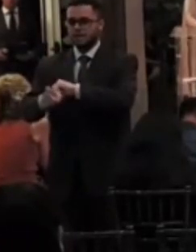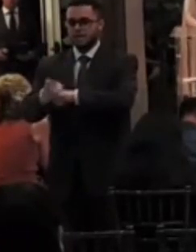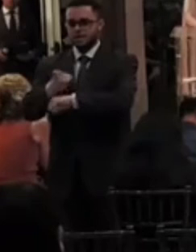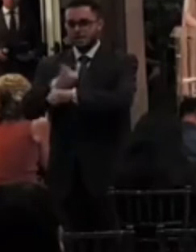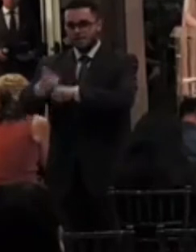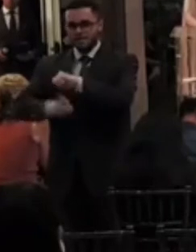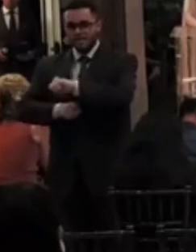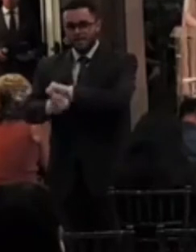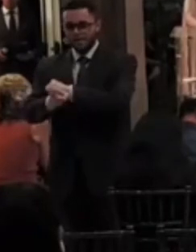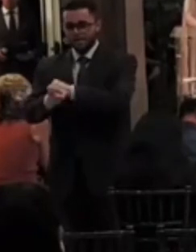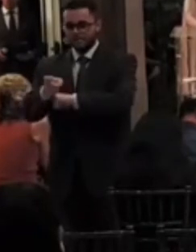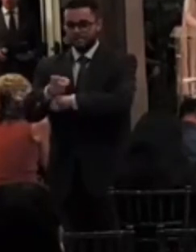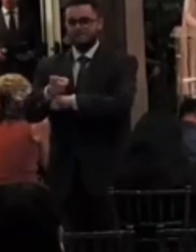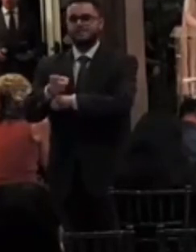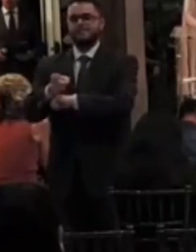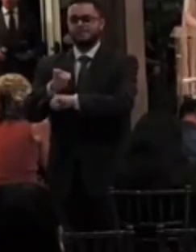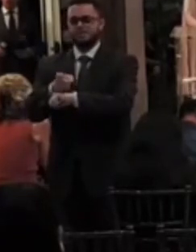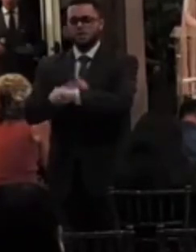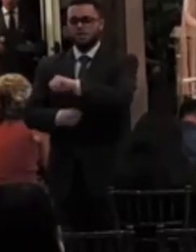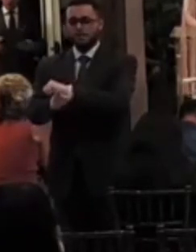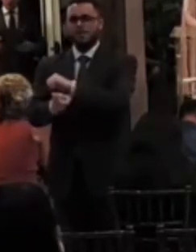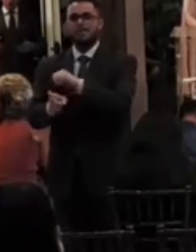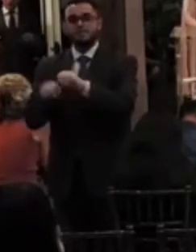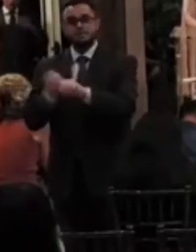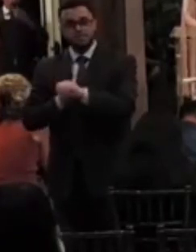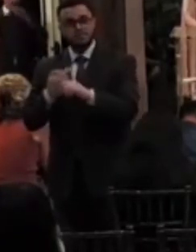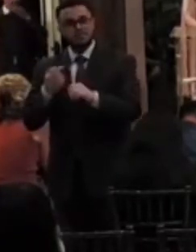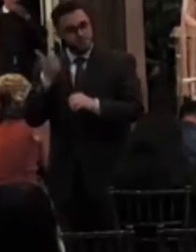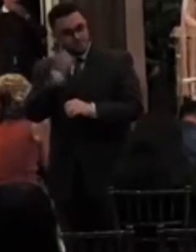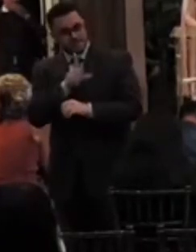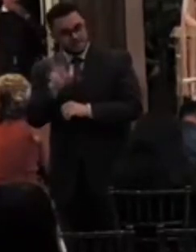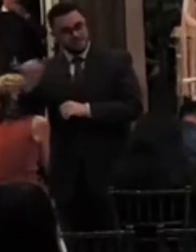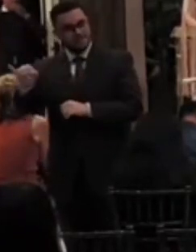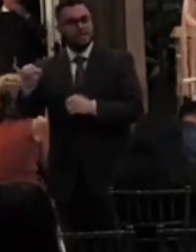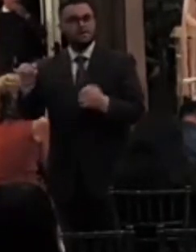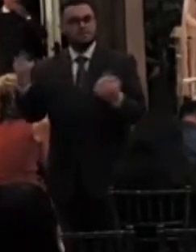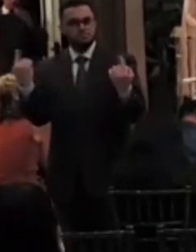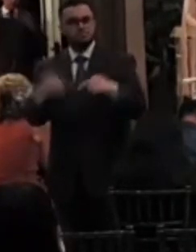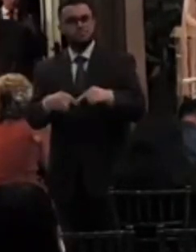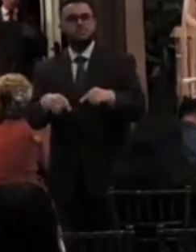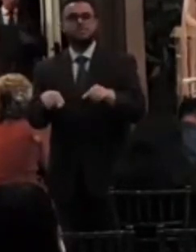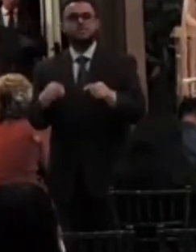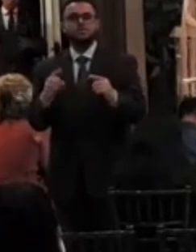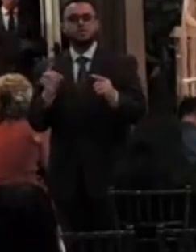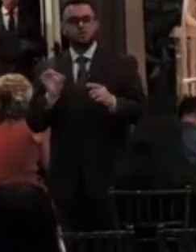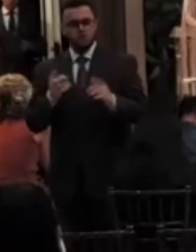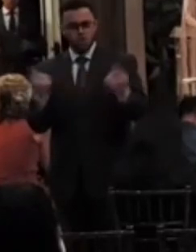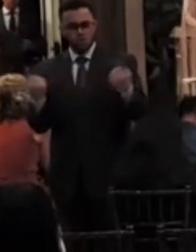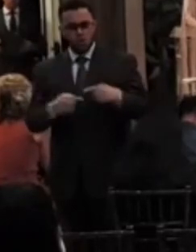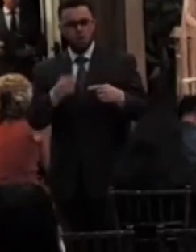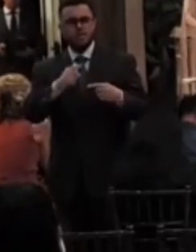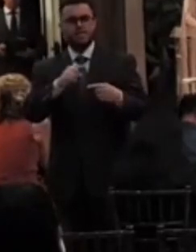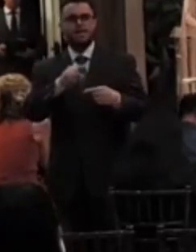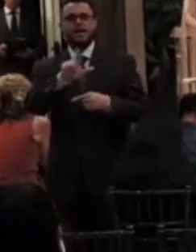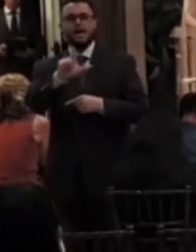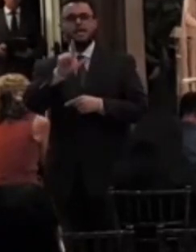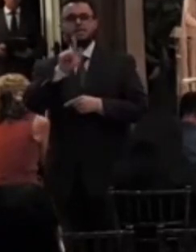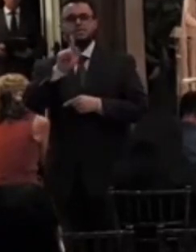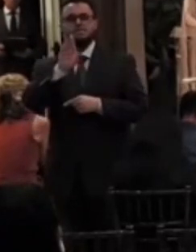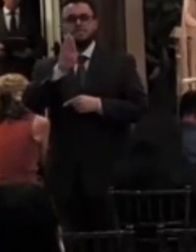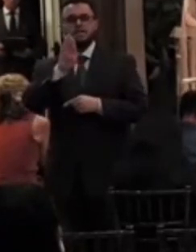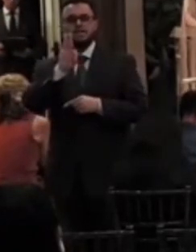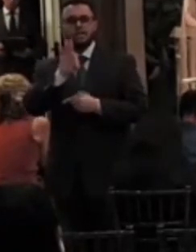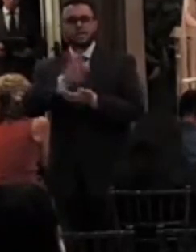não tenham nenhuma dúvida disso, no enfrentamento à LGBTfobia, ao machismo,